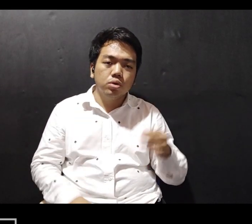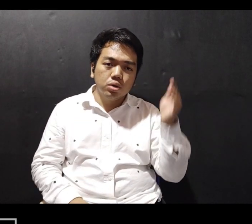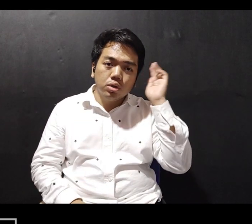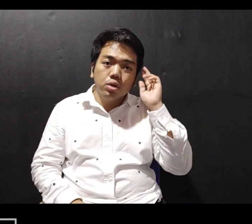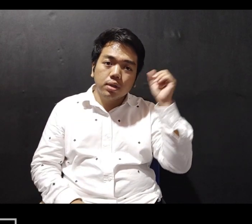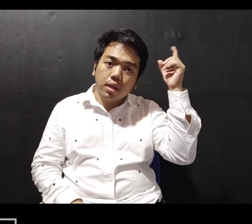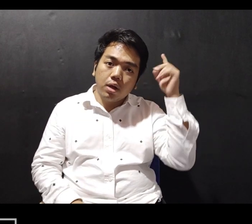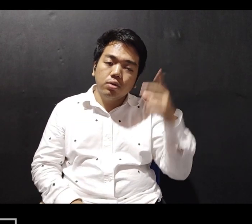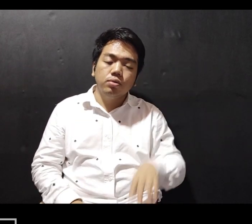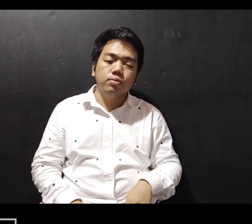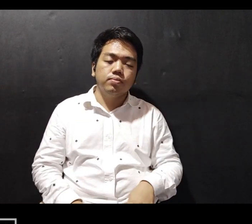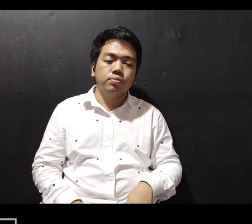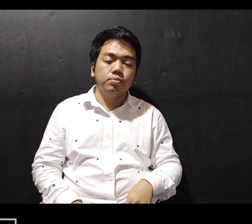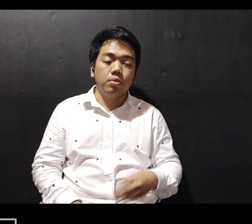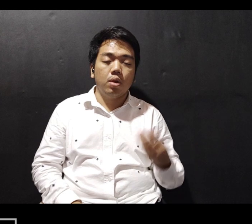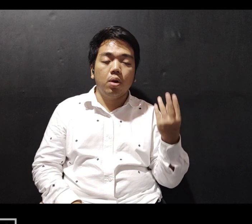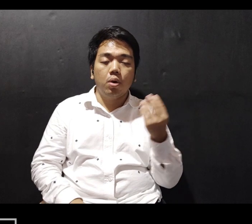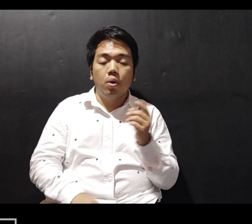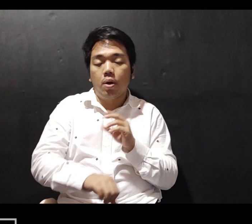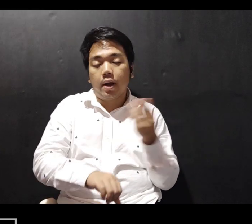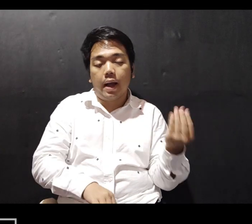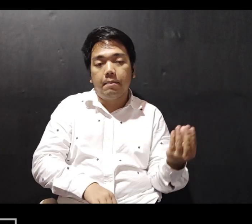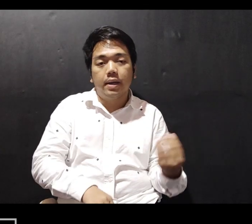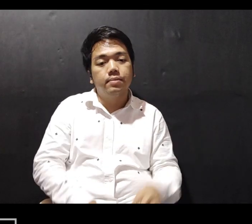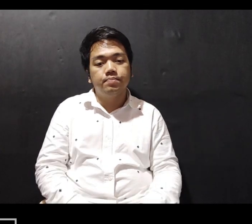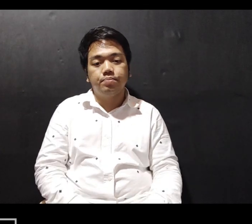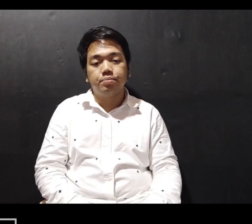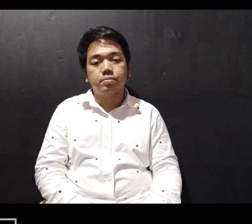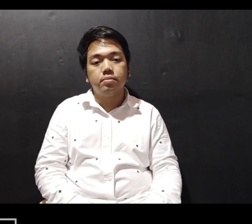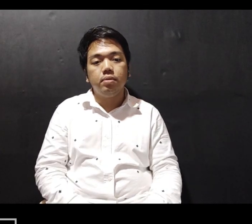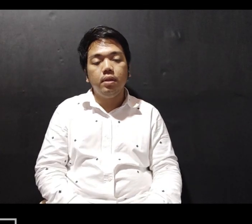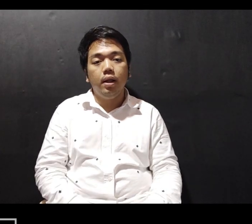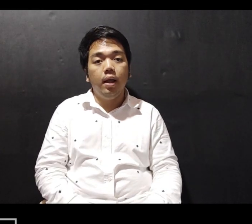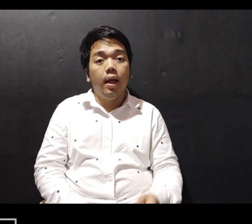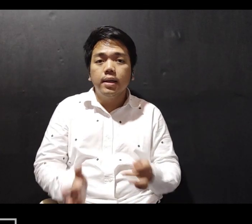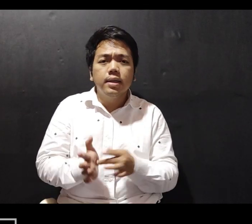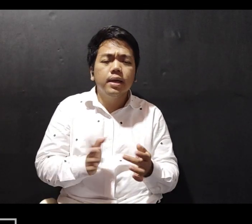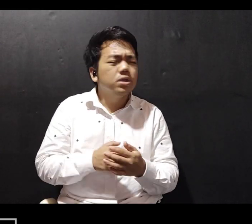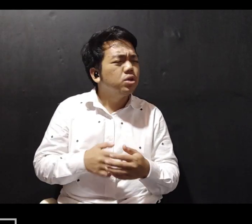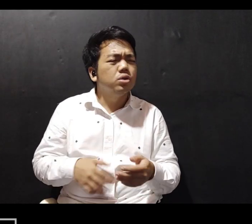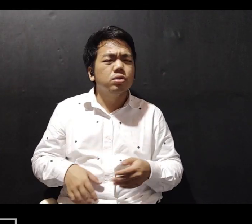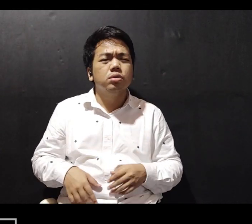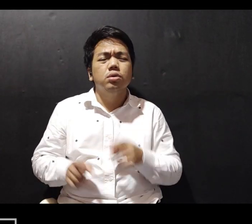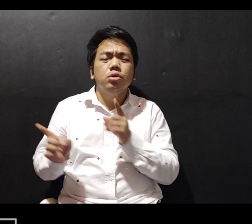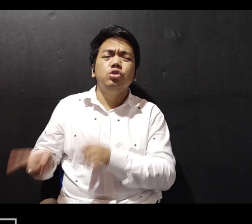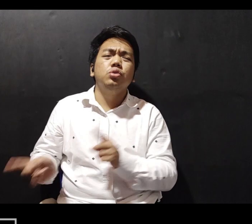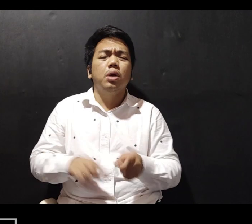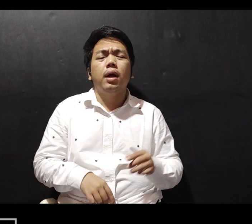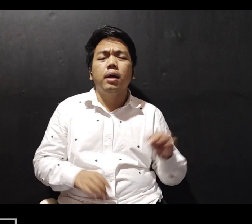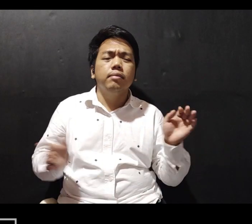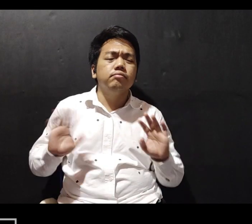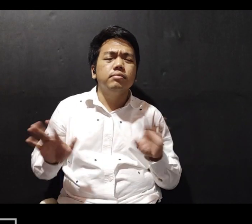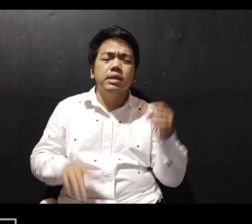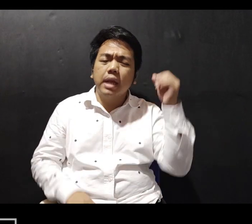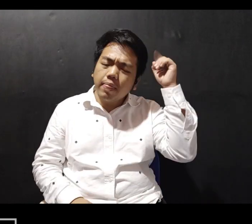kuasanya. Dengan kata lain, Yesus sedang berkata bahwa Dia pun tidak tahu kapan Tuhan akan kembali pada